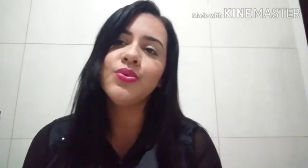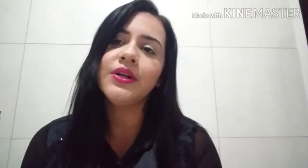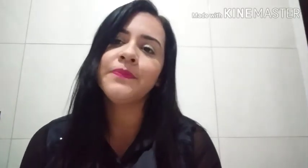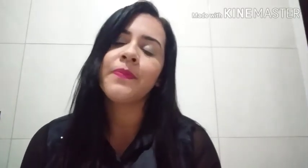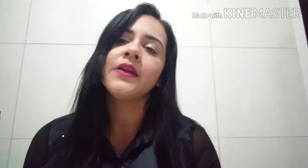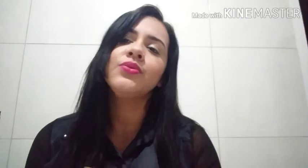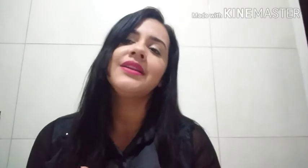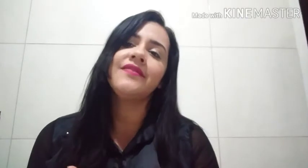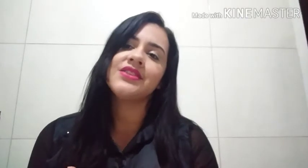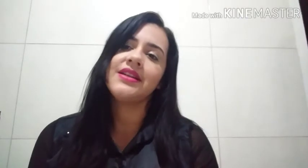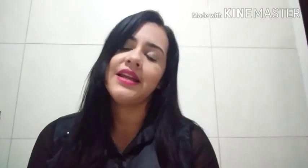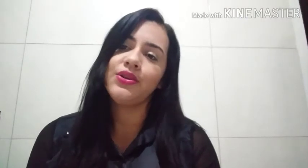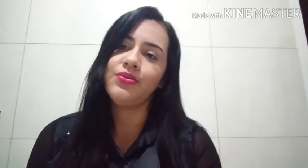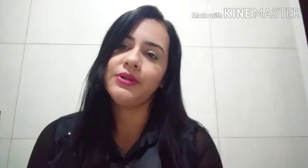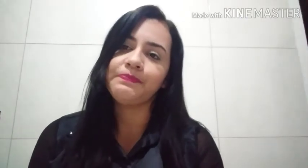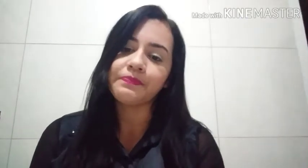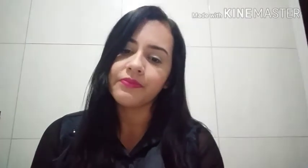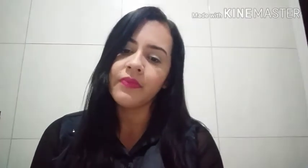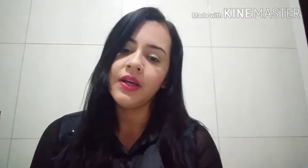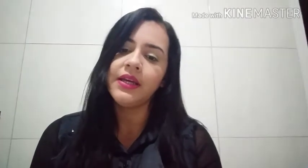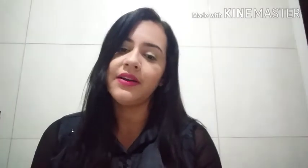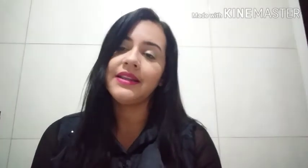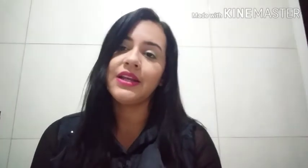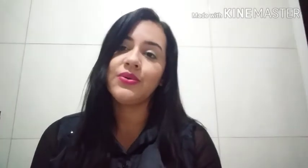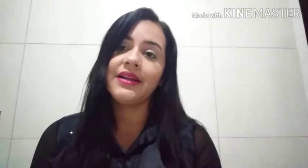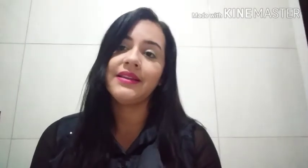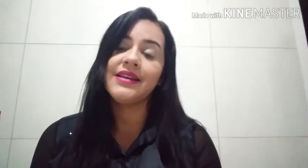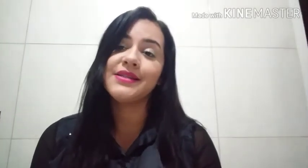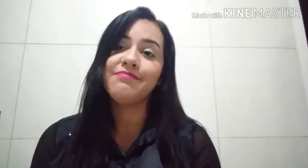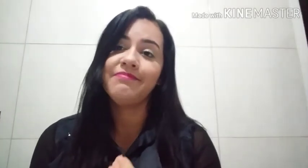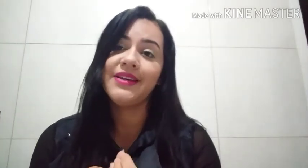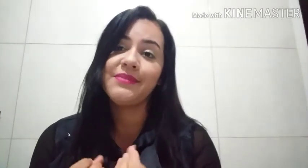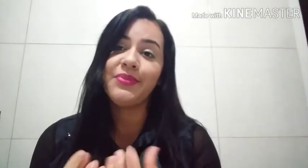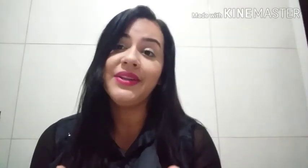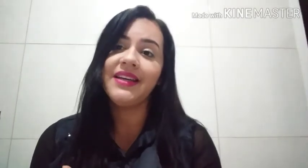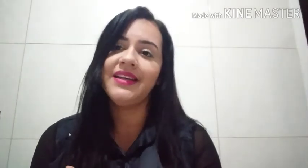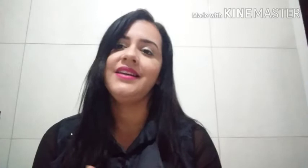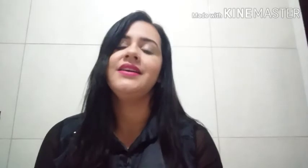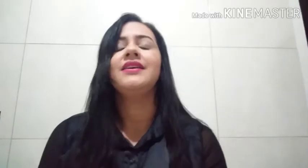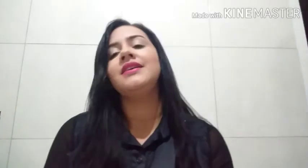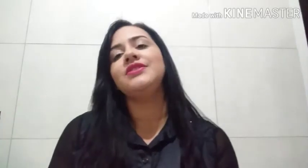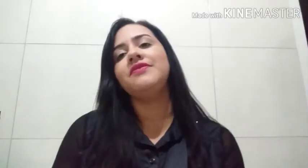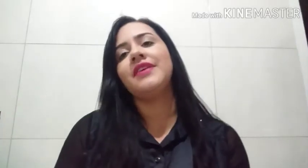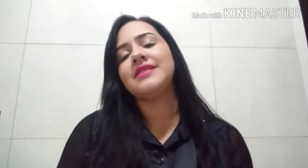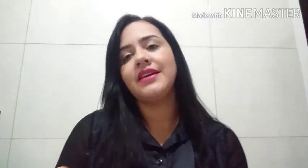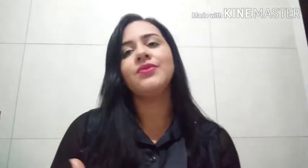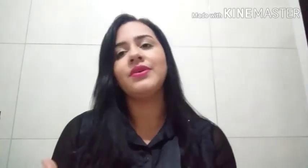cultura, tudo através da literatura. Então, a literatura ela tem esse poder, né, de fazer com que